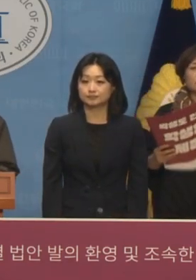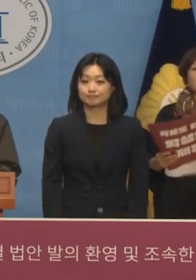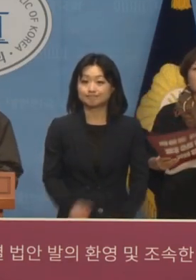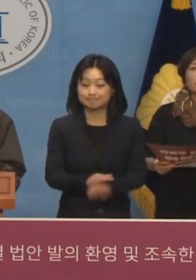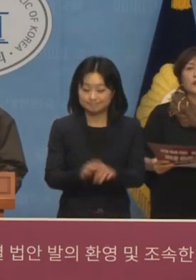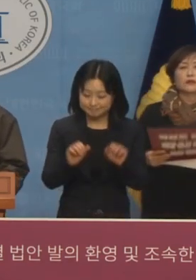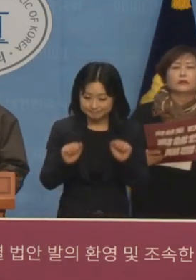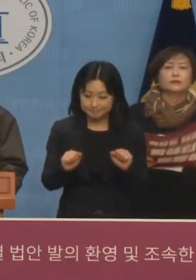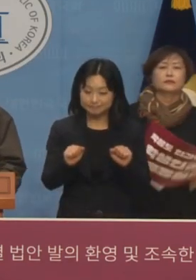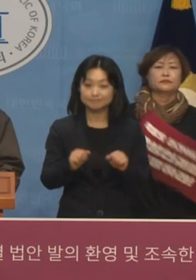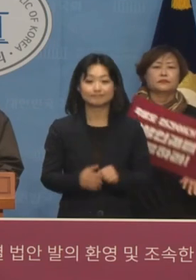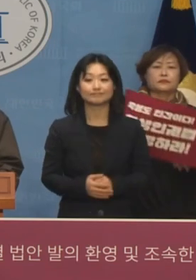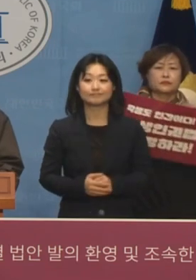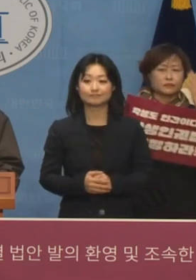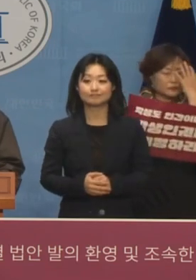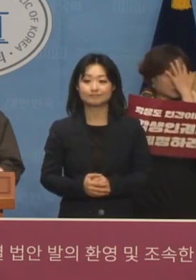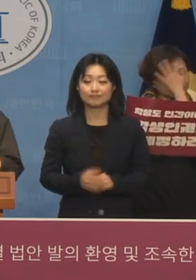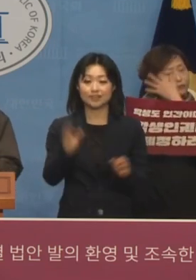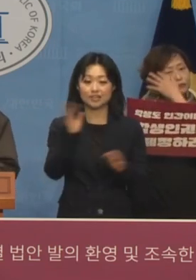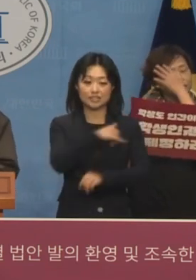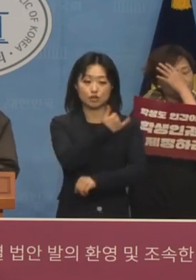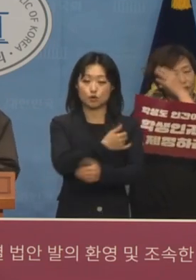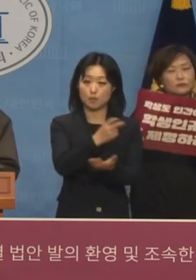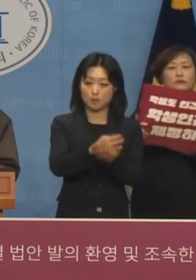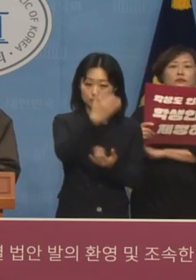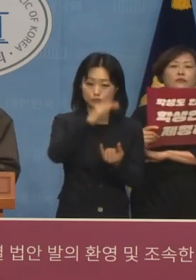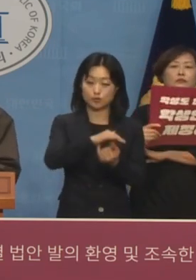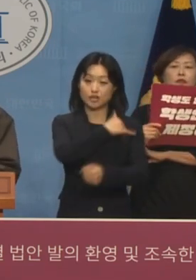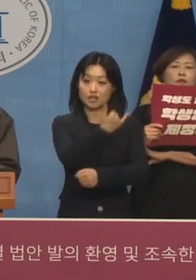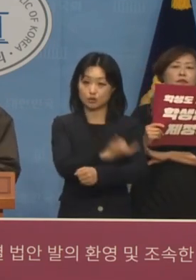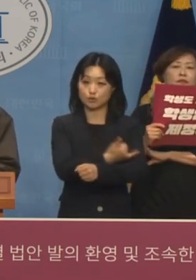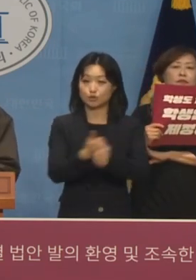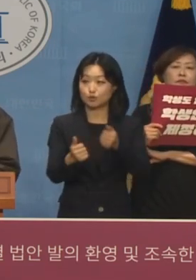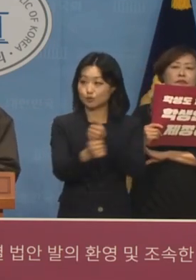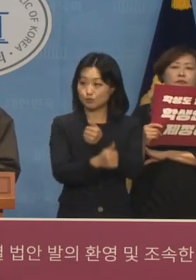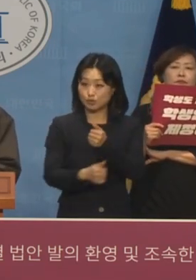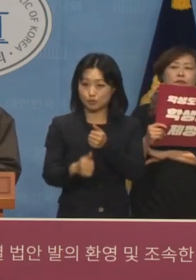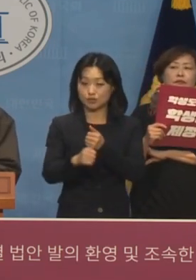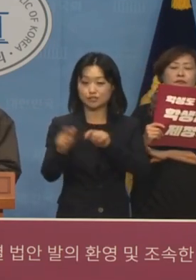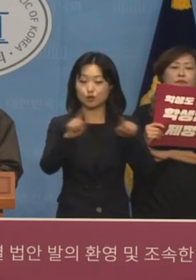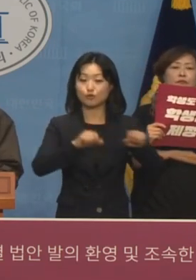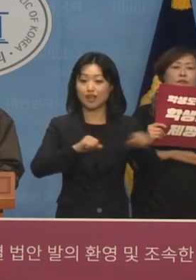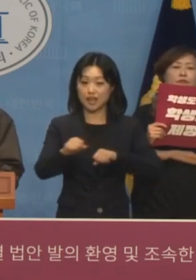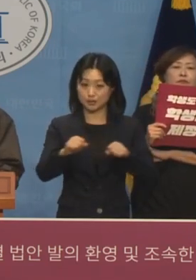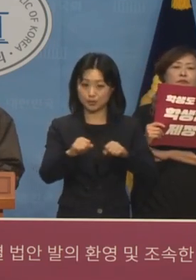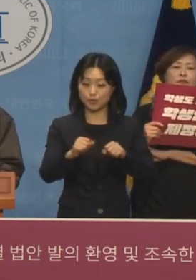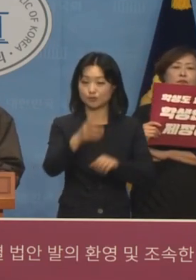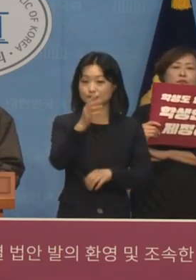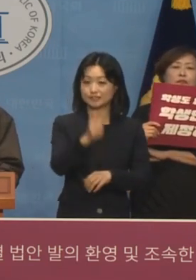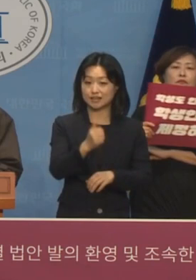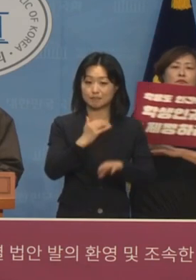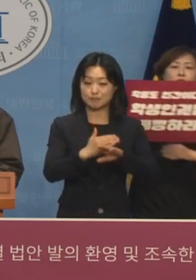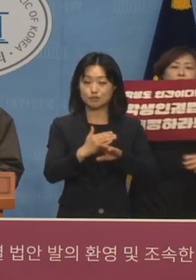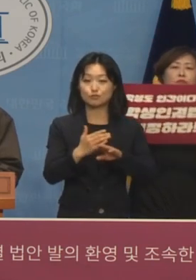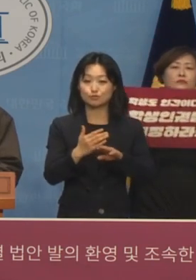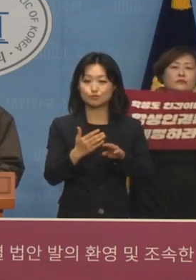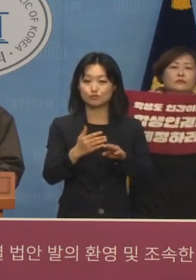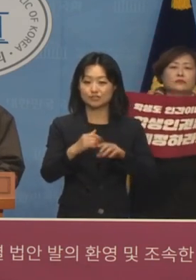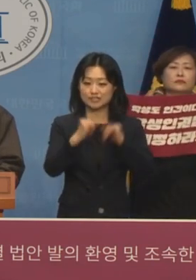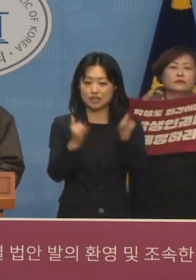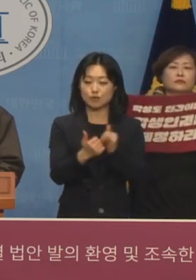네, 안녕하십니까. 학생인권법과 청소년 인권을 위한 청소년 시민 전국행동 공동집행위원장이자 민주주의를 위한 변호사